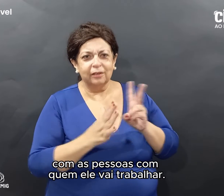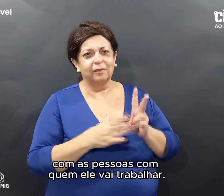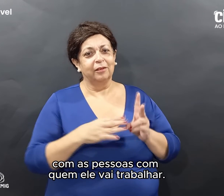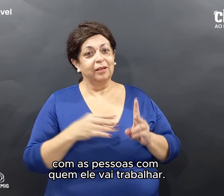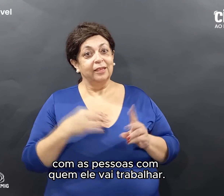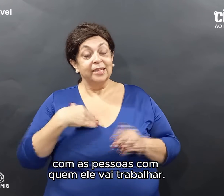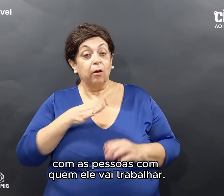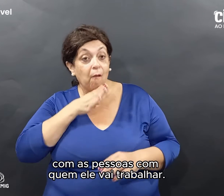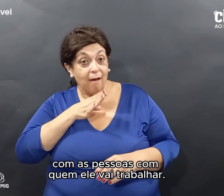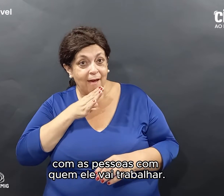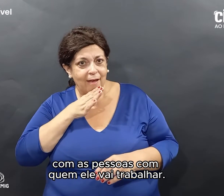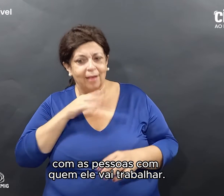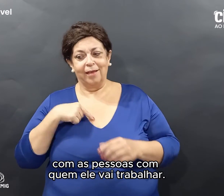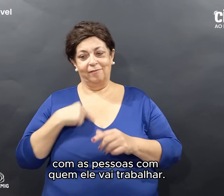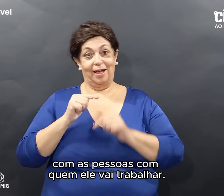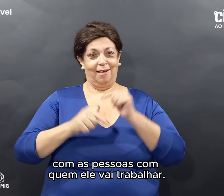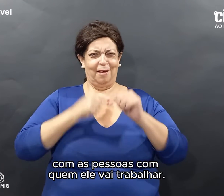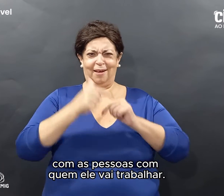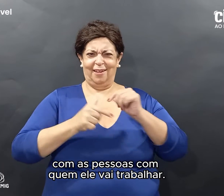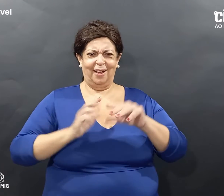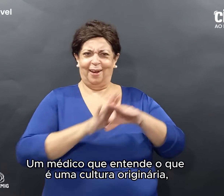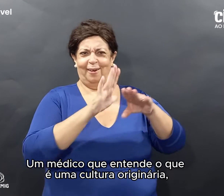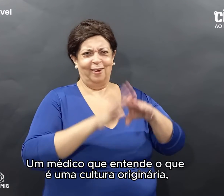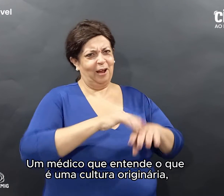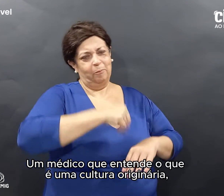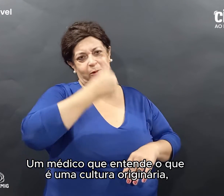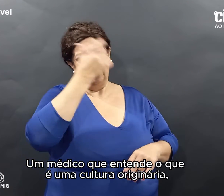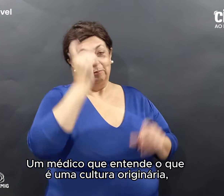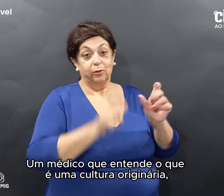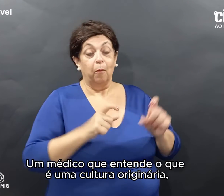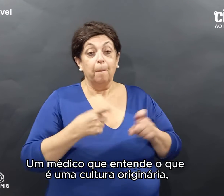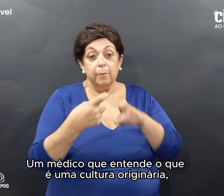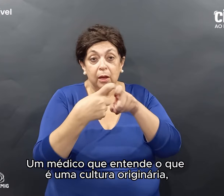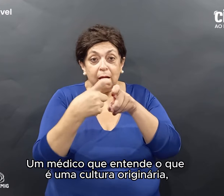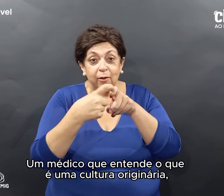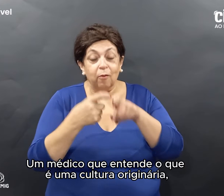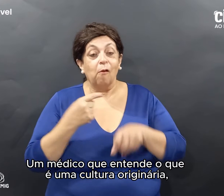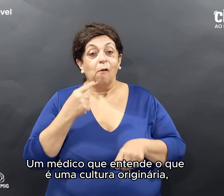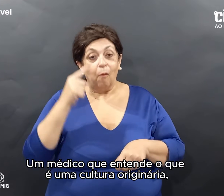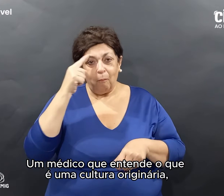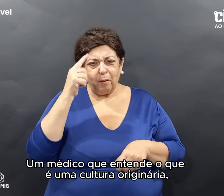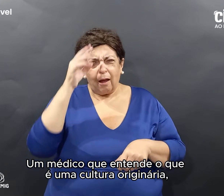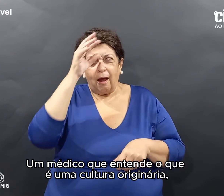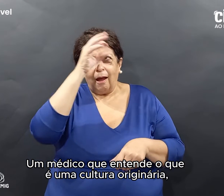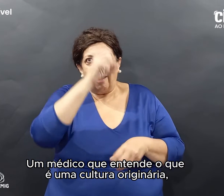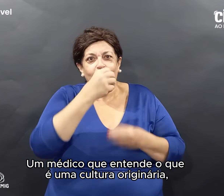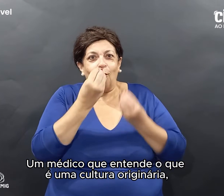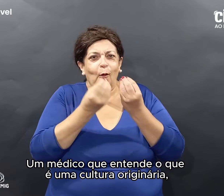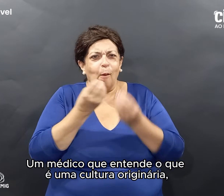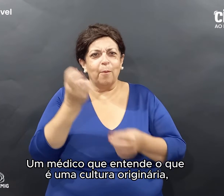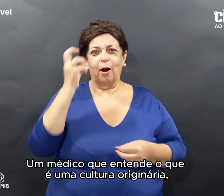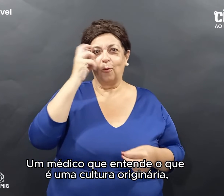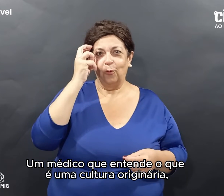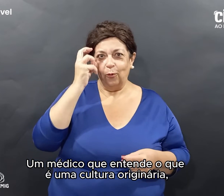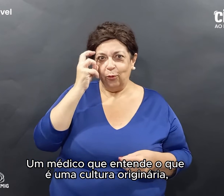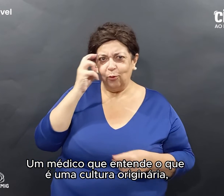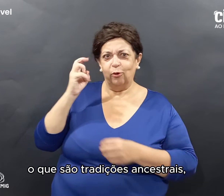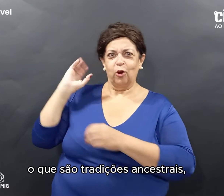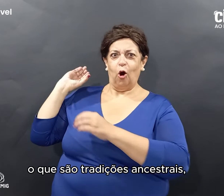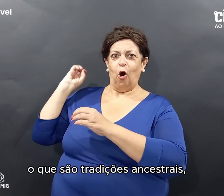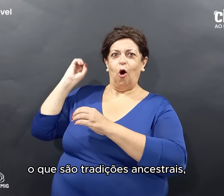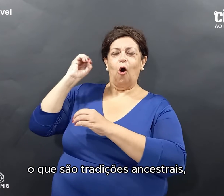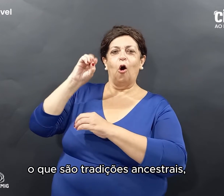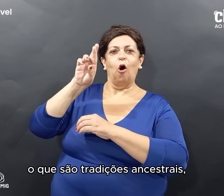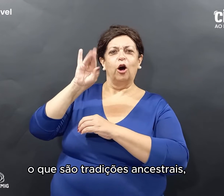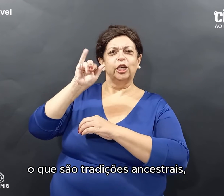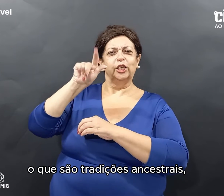as pessoas com quem ele vai trabalhar, né? Um médico que entende o que é uma cultura originária, né? O que